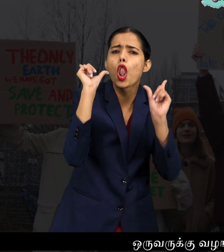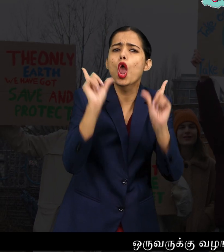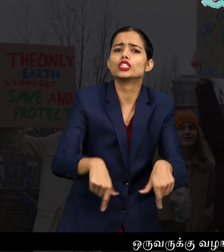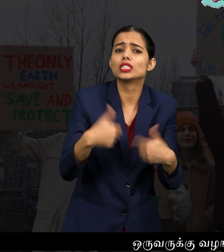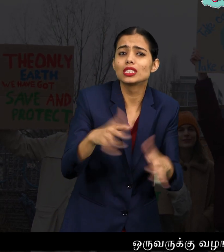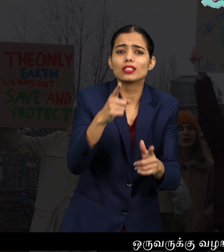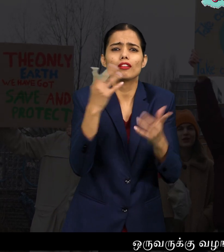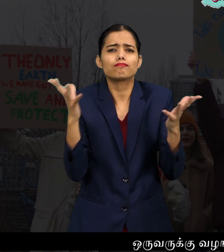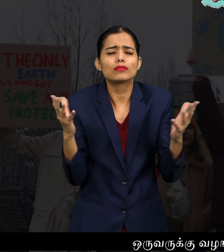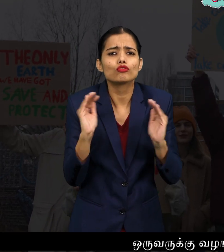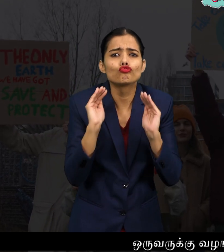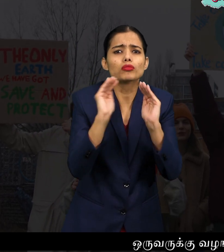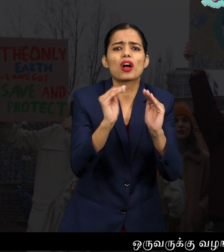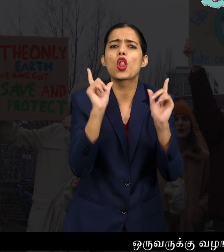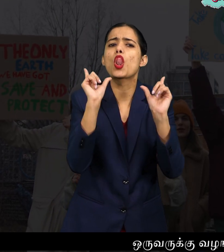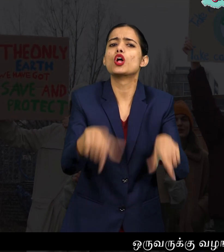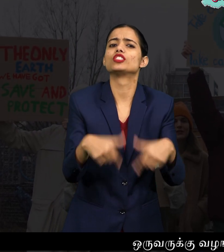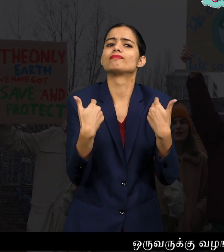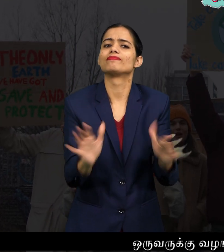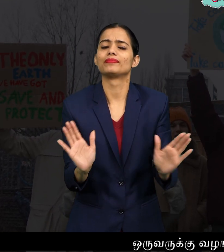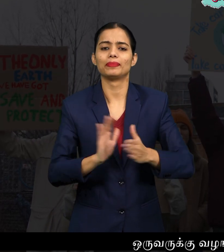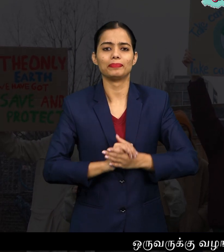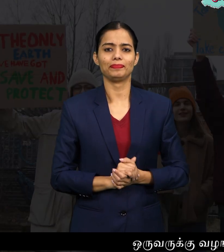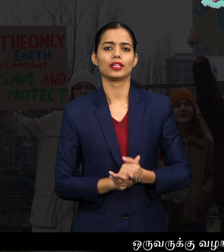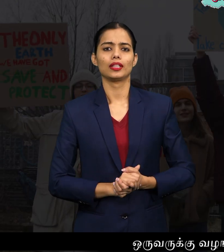வகையில் ஒருவருக்கு வழங்கப்படும் பொதுவாக பணம்.